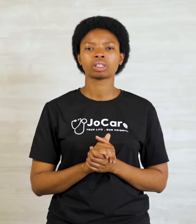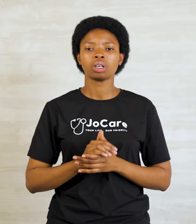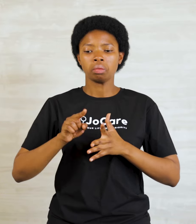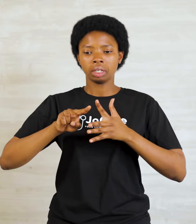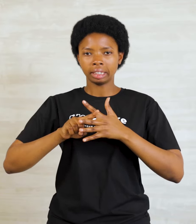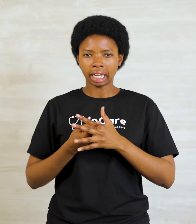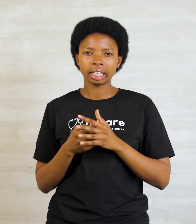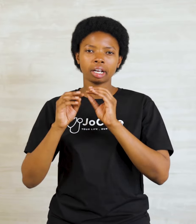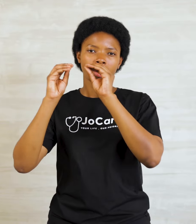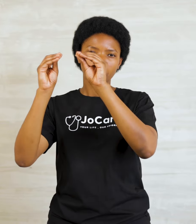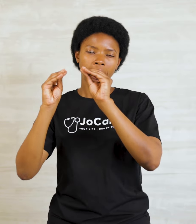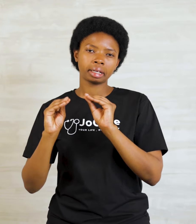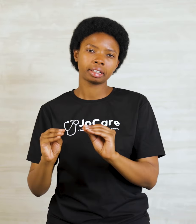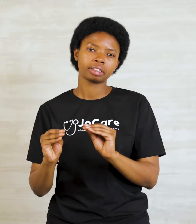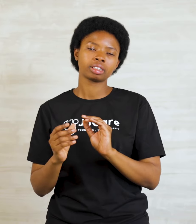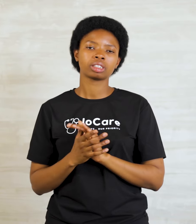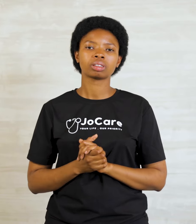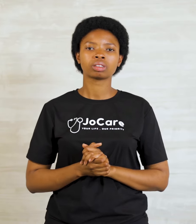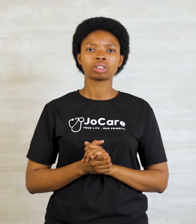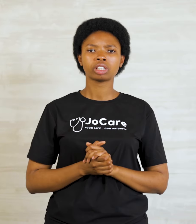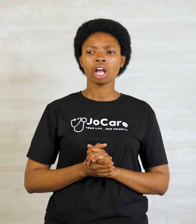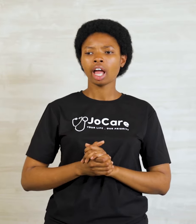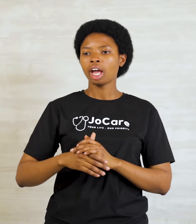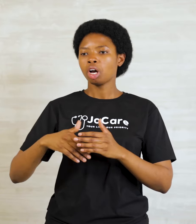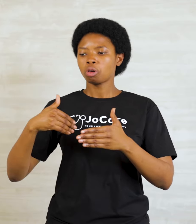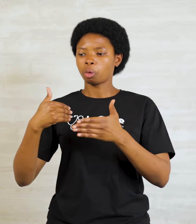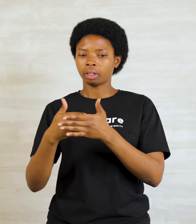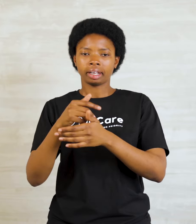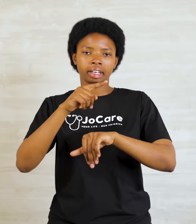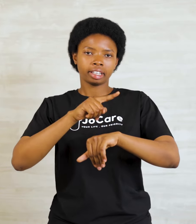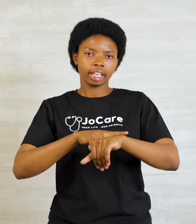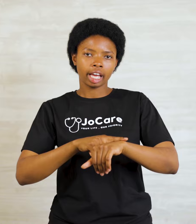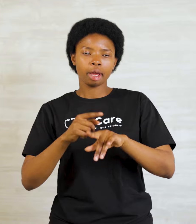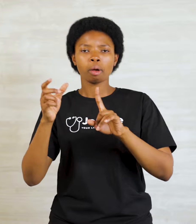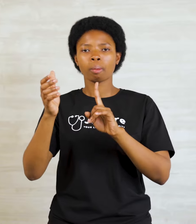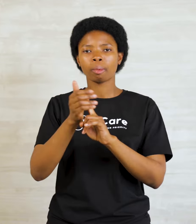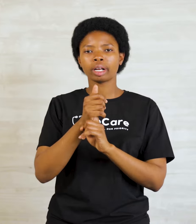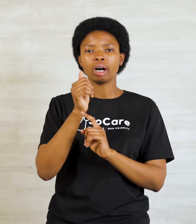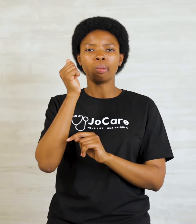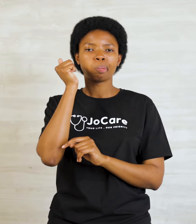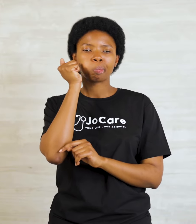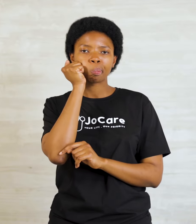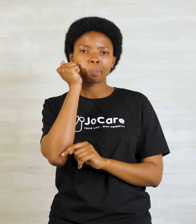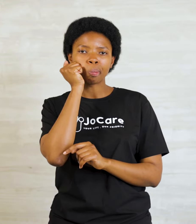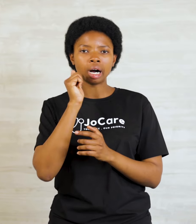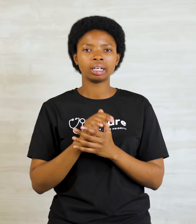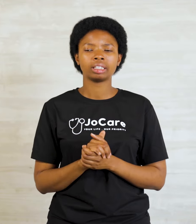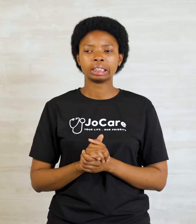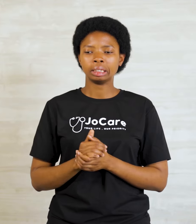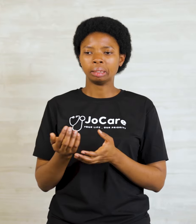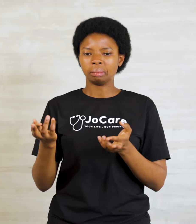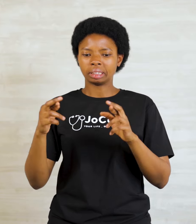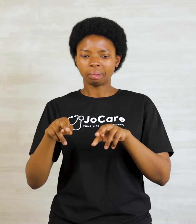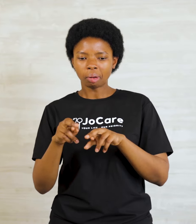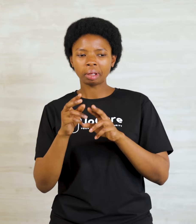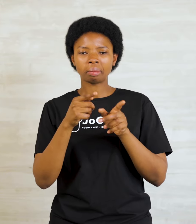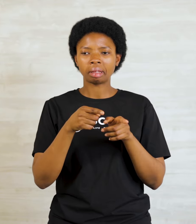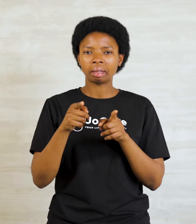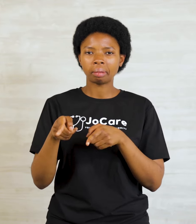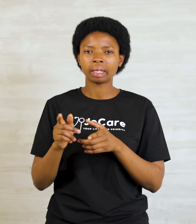bagatangira kumwigisha uti uzajya mu mihango sibyo yego bizagenda gutya uzagira